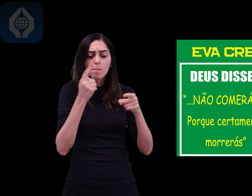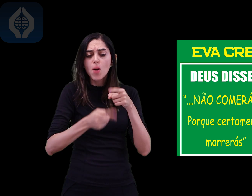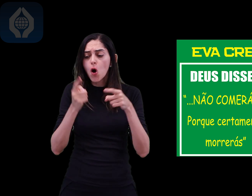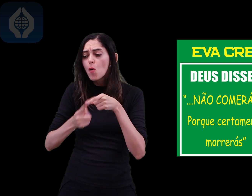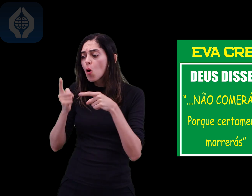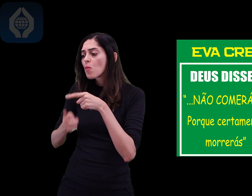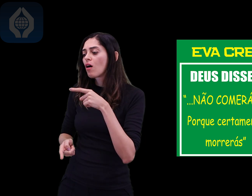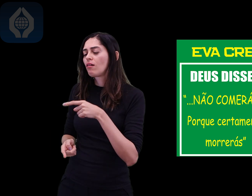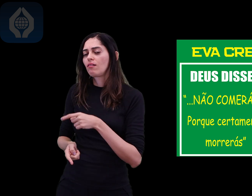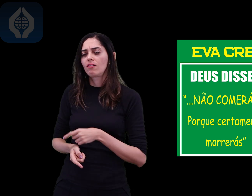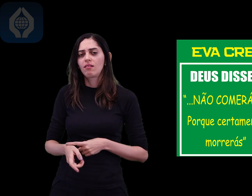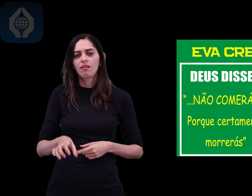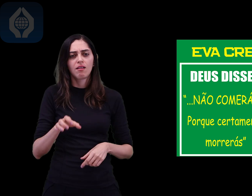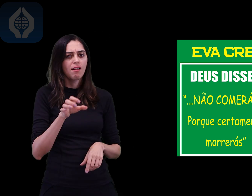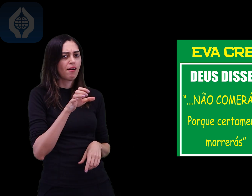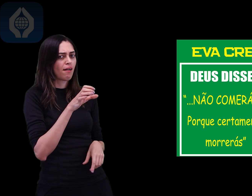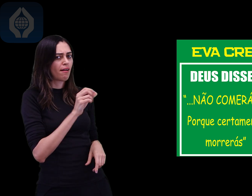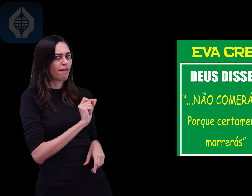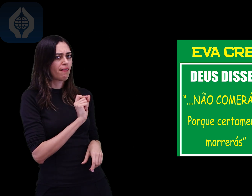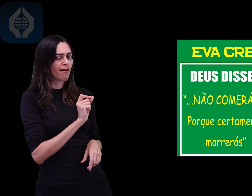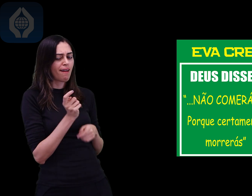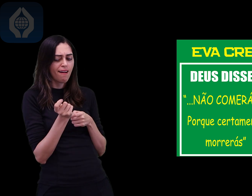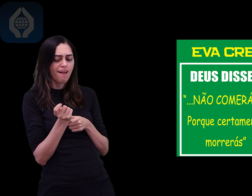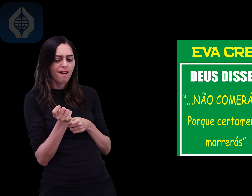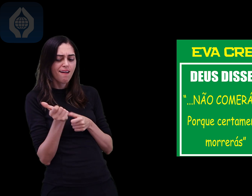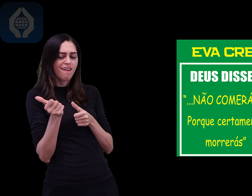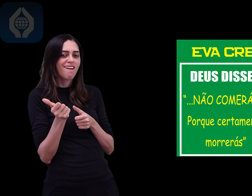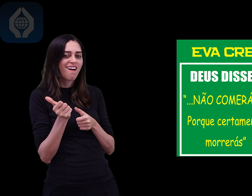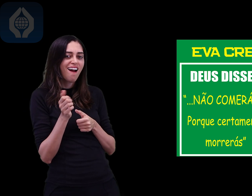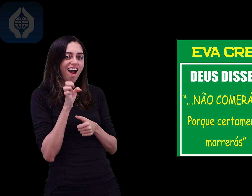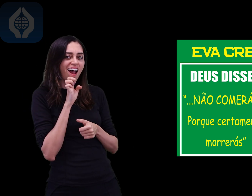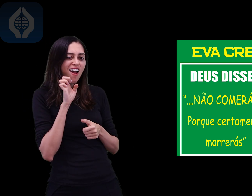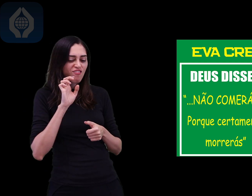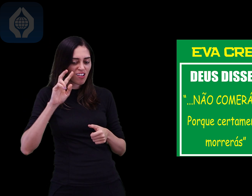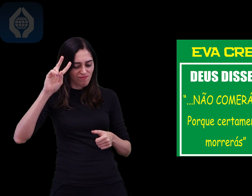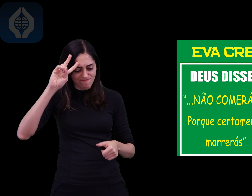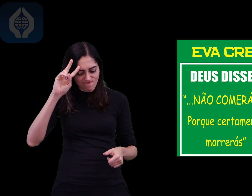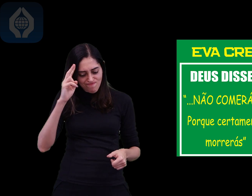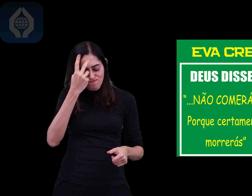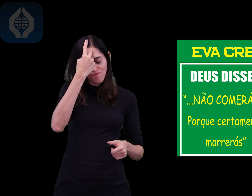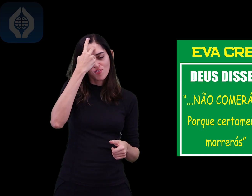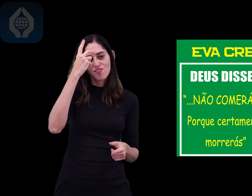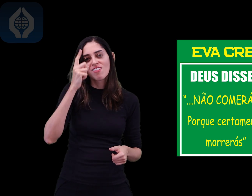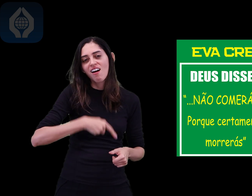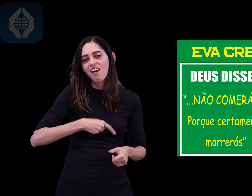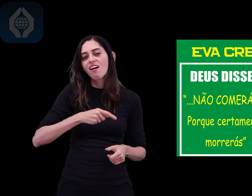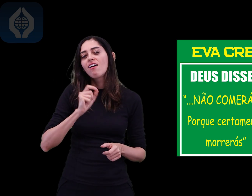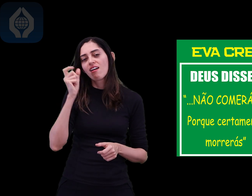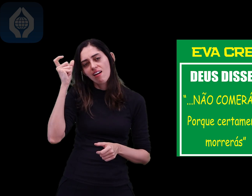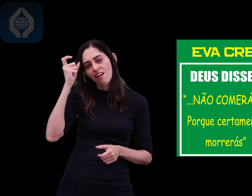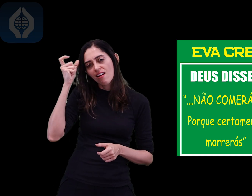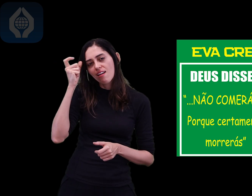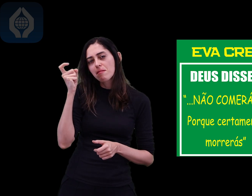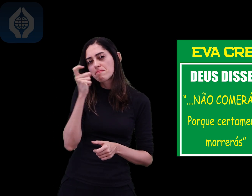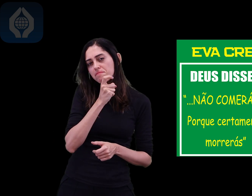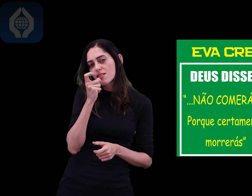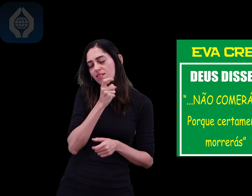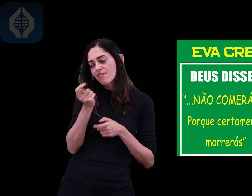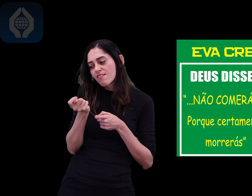Satanás sabia o que Deus realmente tinha dito a Adão, mas o distorceu um pouquinho. Satanás é mentiroso